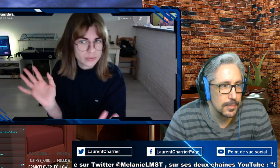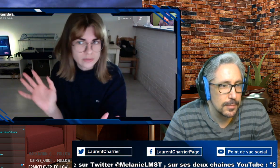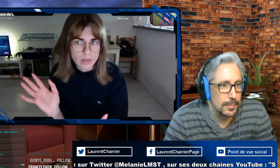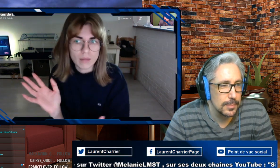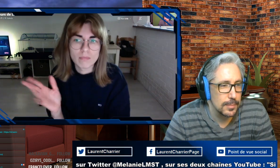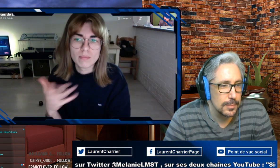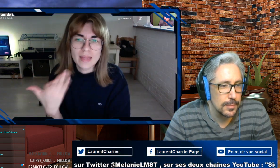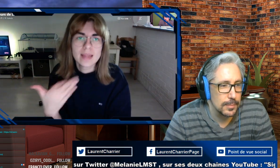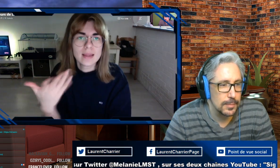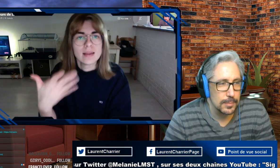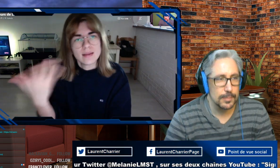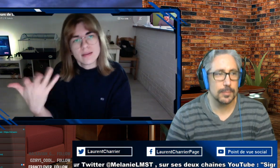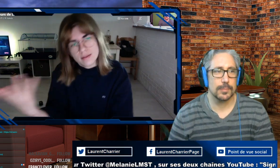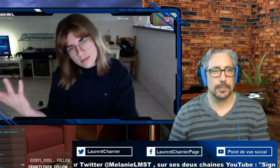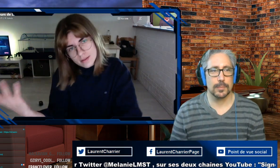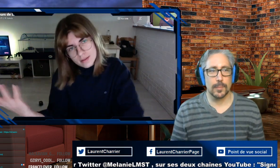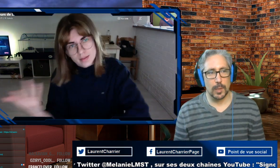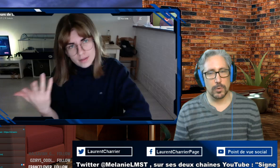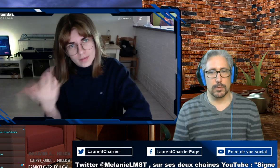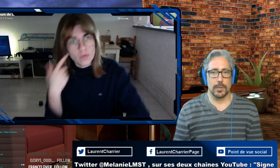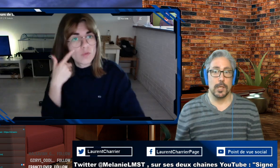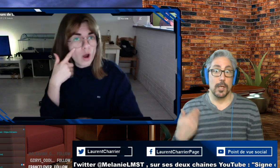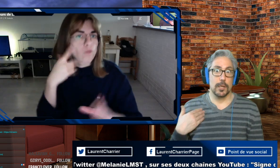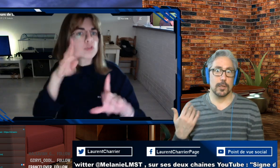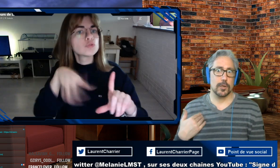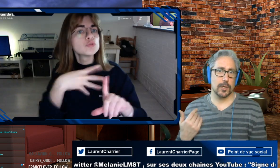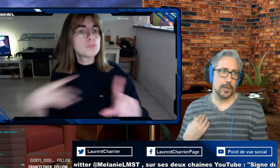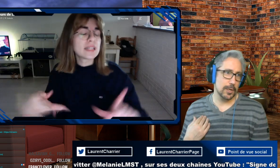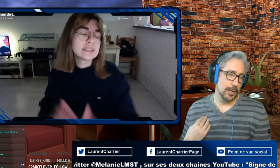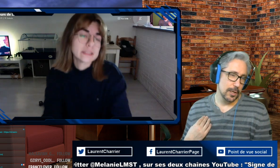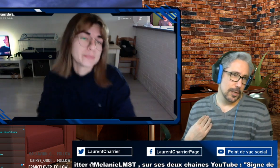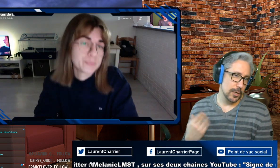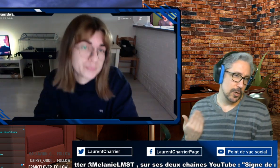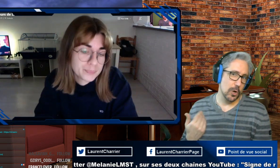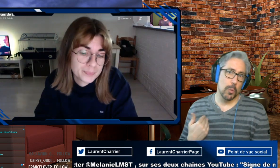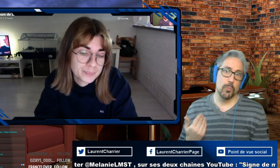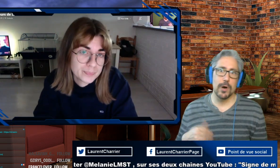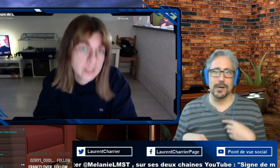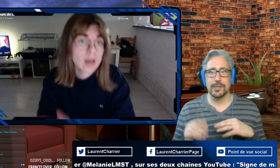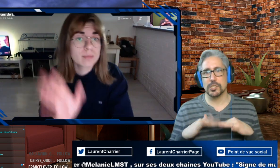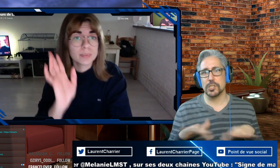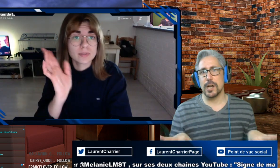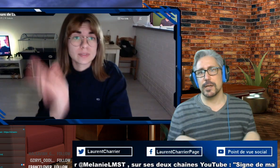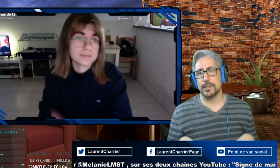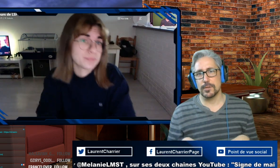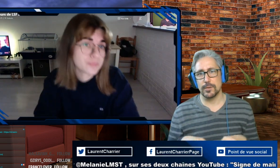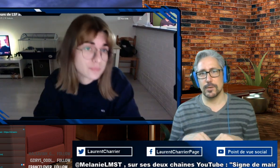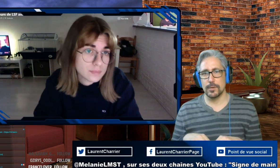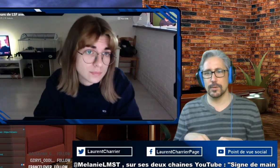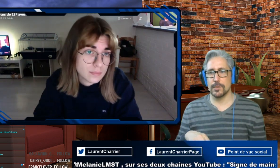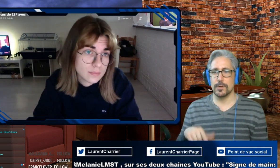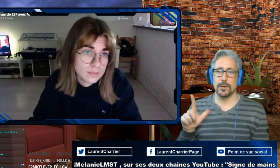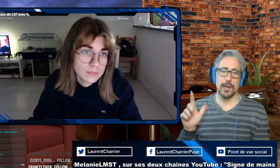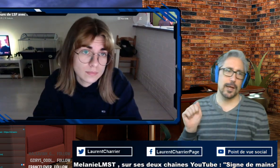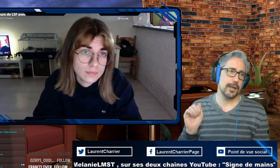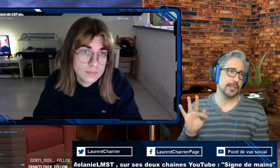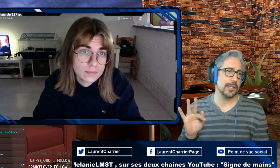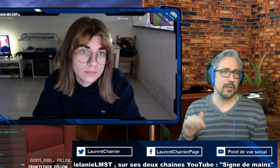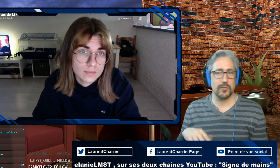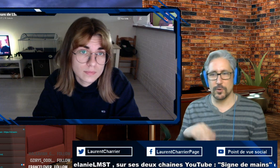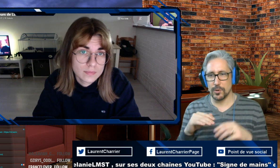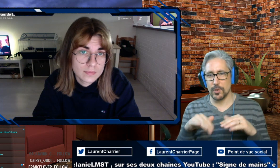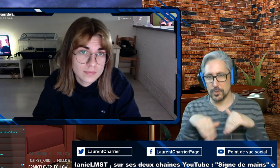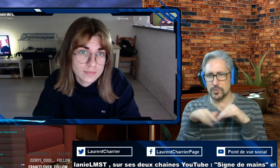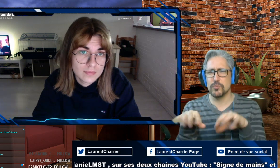est possible. Mais, ça va, en fonction du planning. Quand moi, j'arrête la